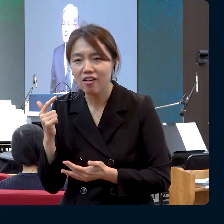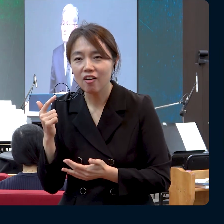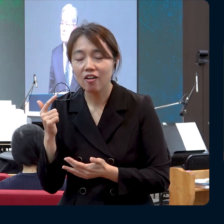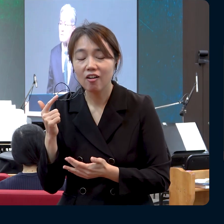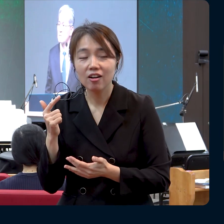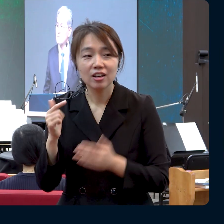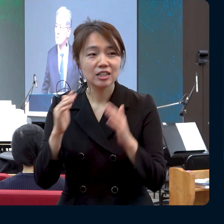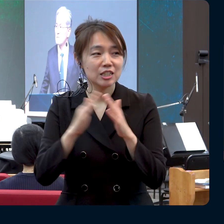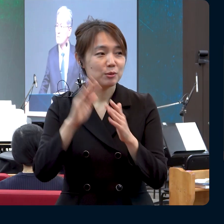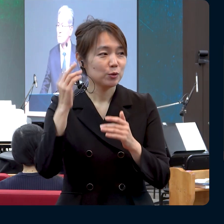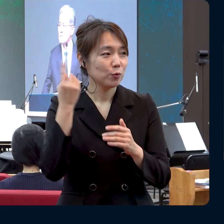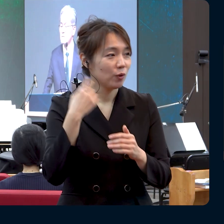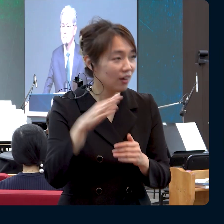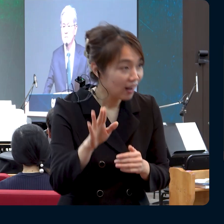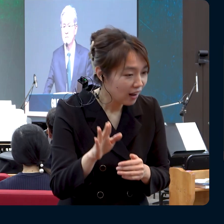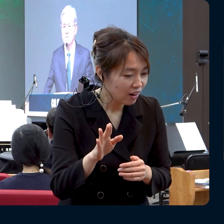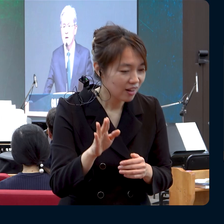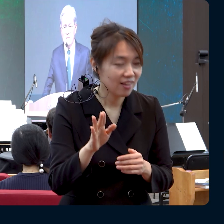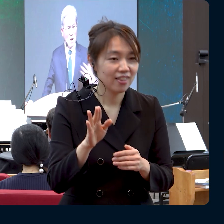빠져나갔는데,